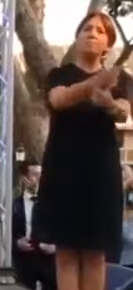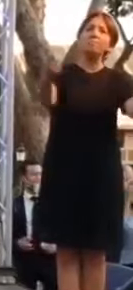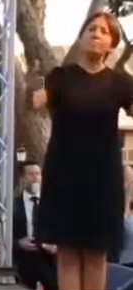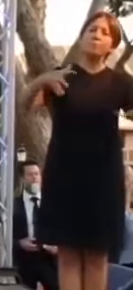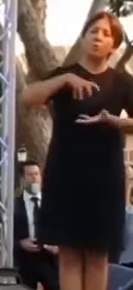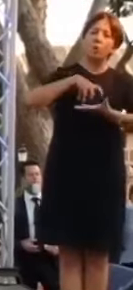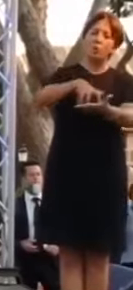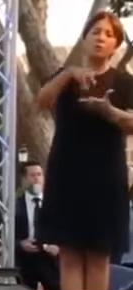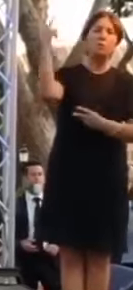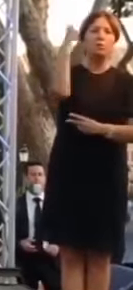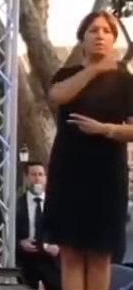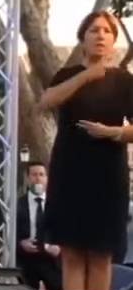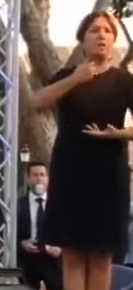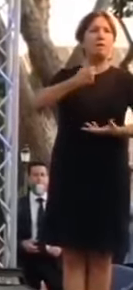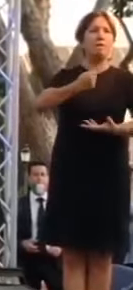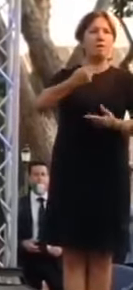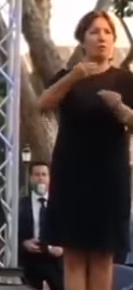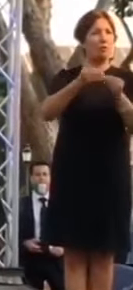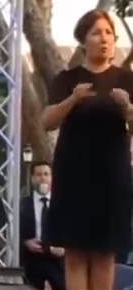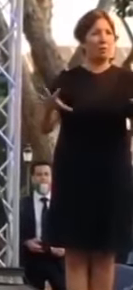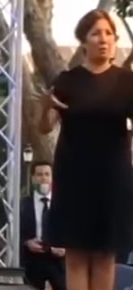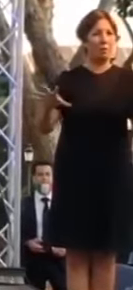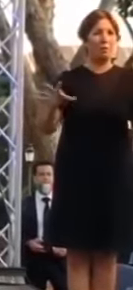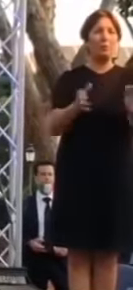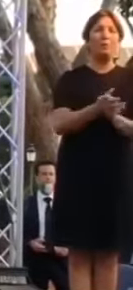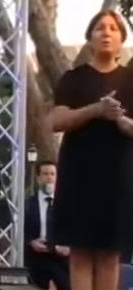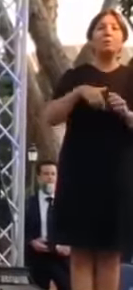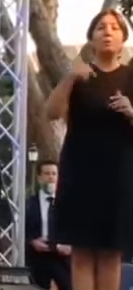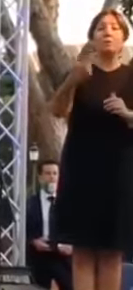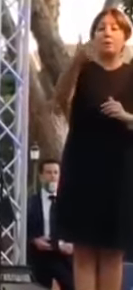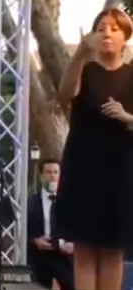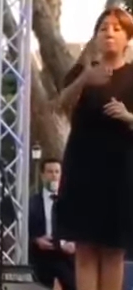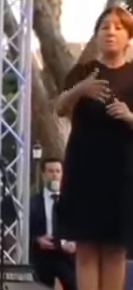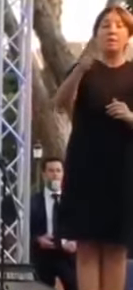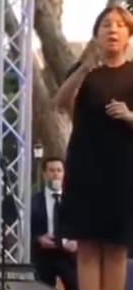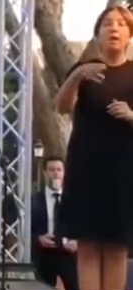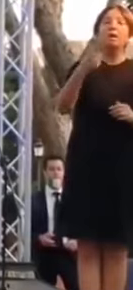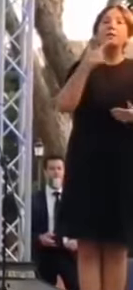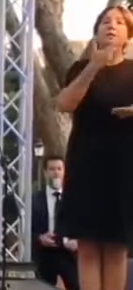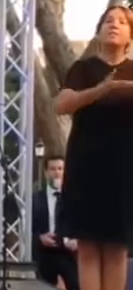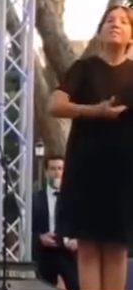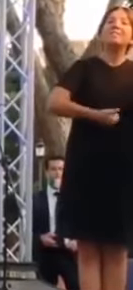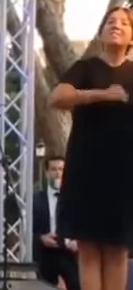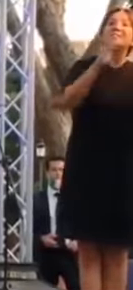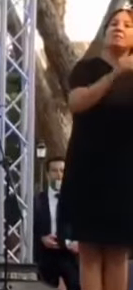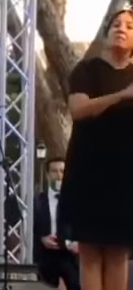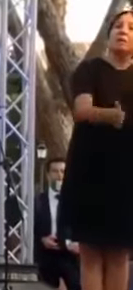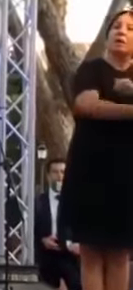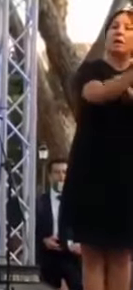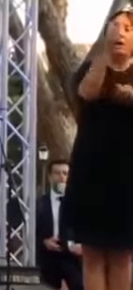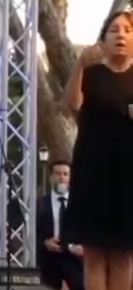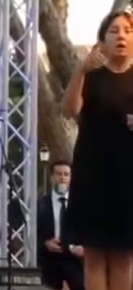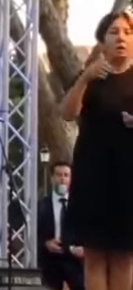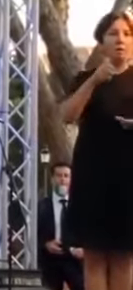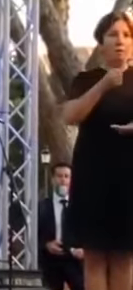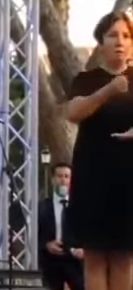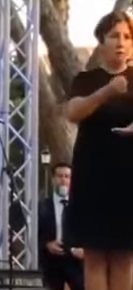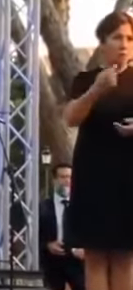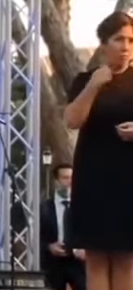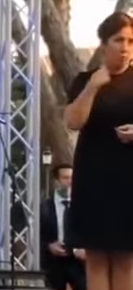un contributo vero a fondo perduto, perché diciamoci la verità, dare 1000 euro a chi fattura 60.000 euro l'anno di fondo